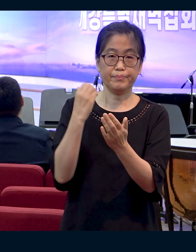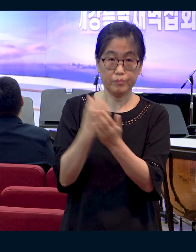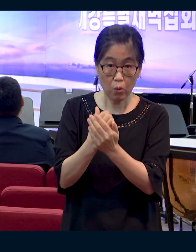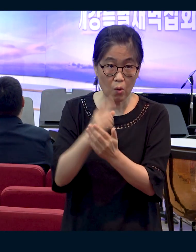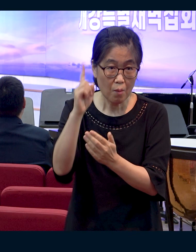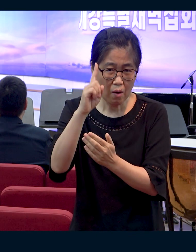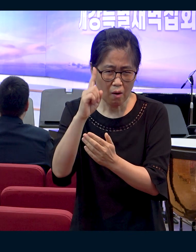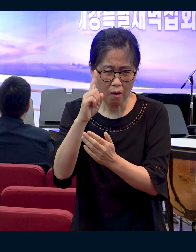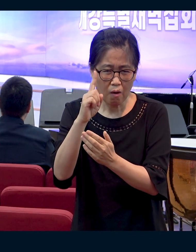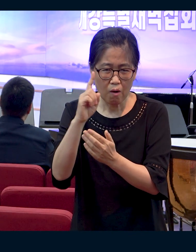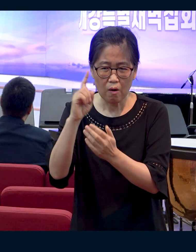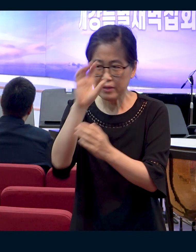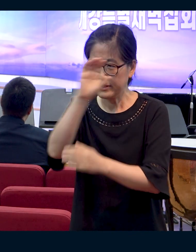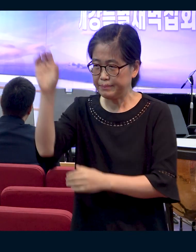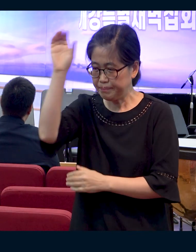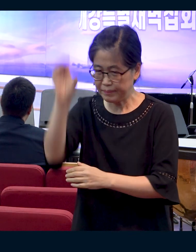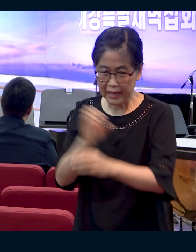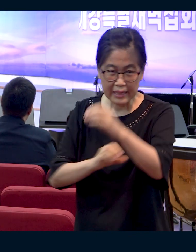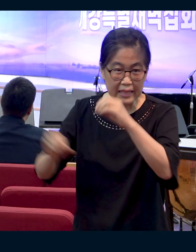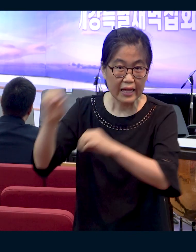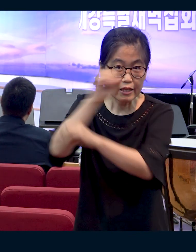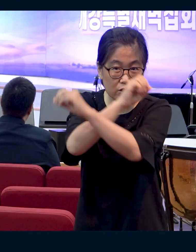십자가의 대속의 사랑의 은혜를 받은 거예요.